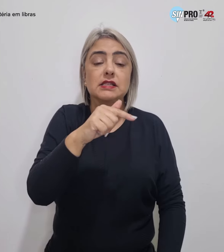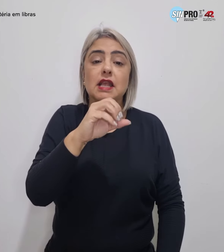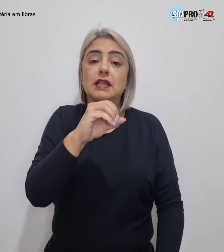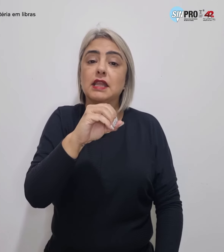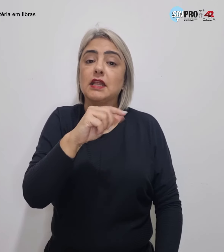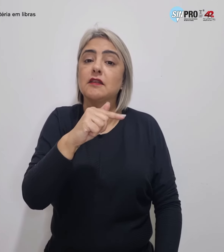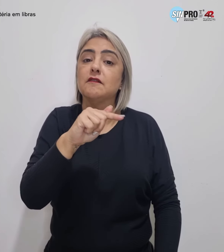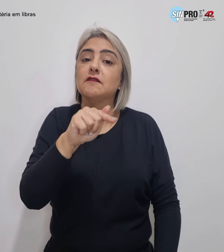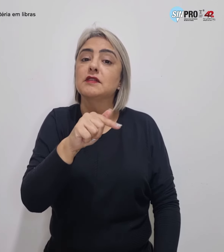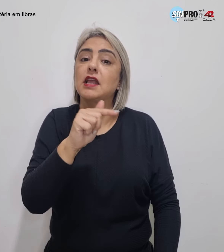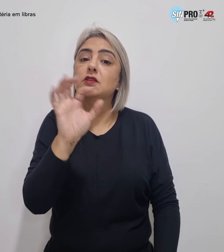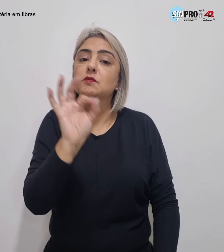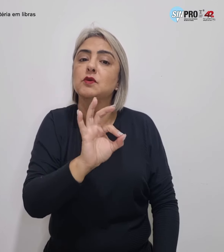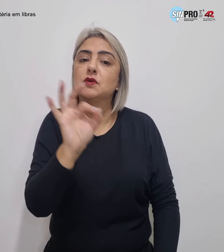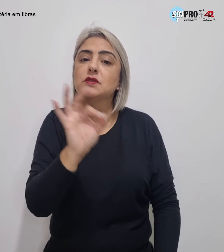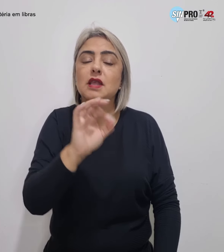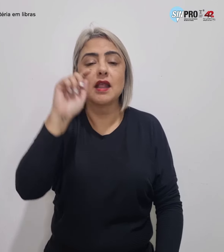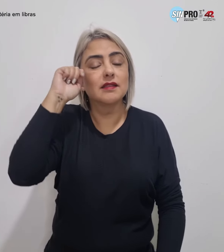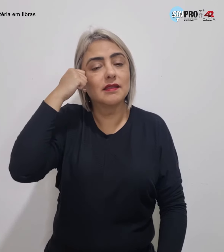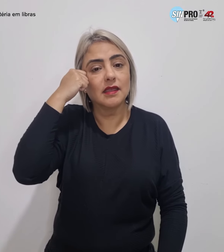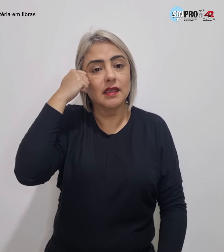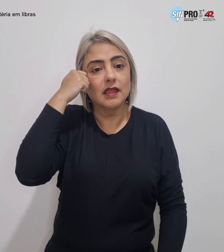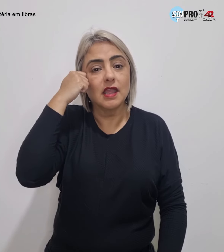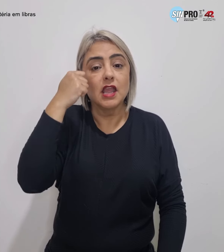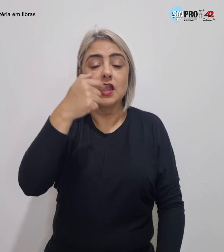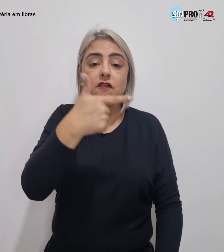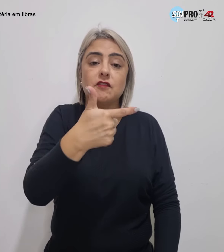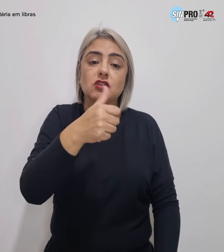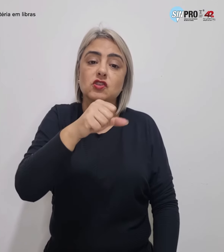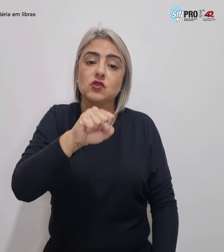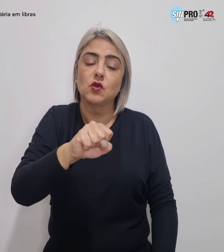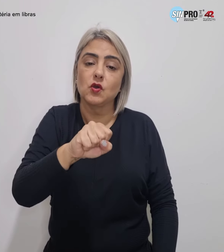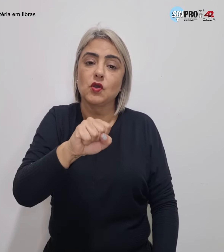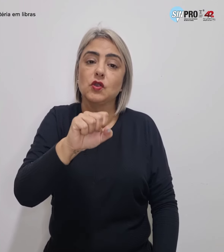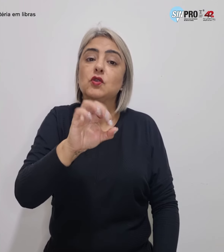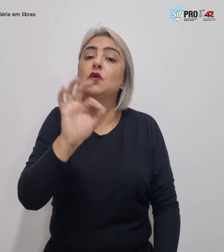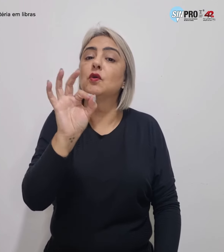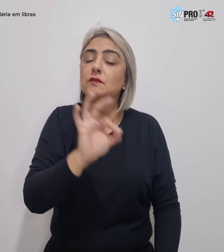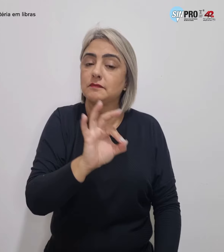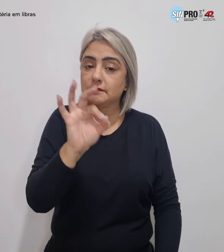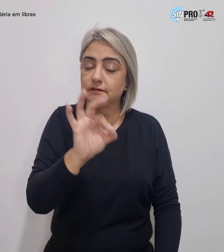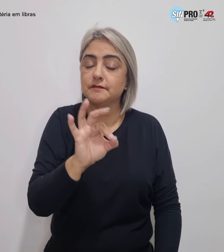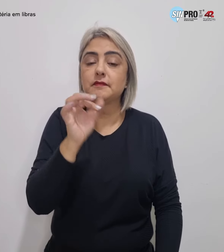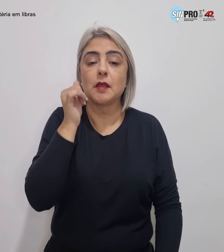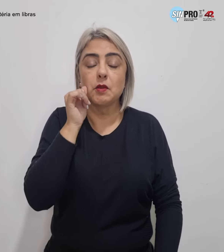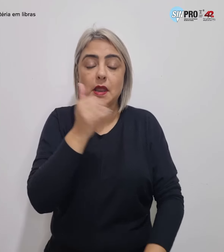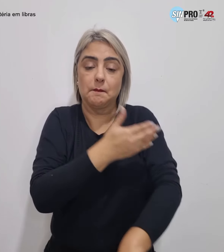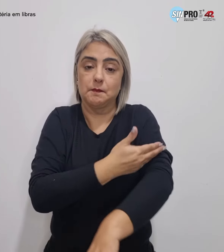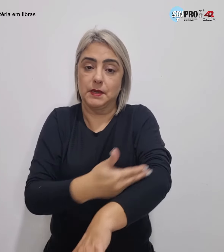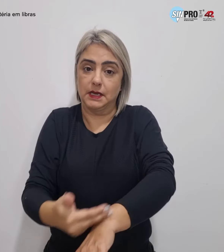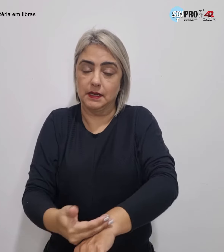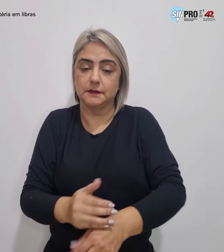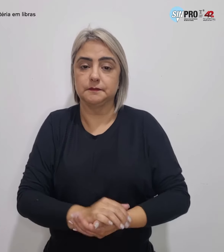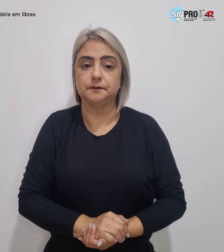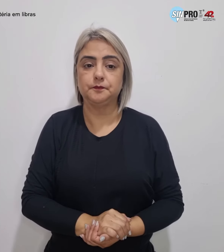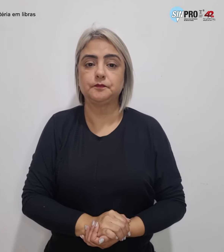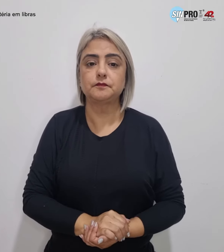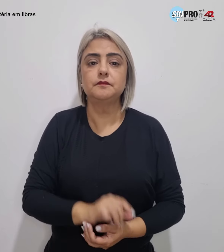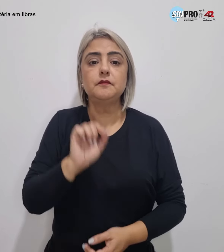70,7% eram negras e 28,6% brancas uma mulher foi